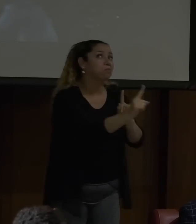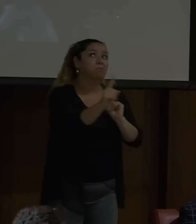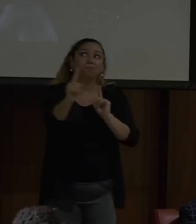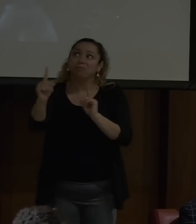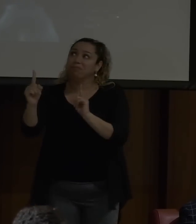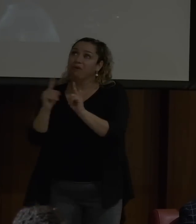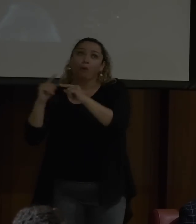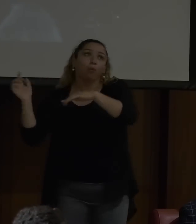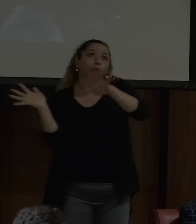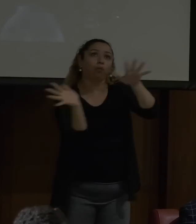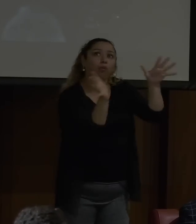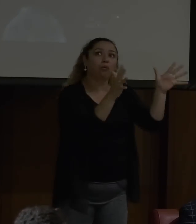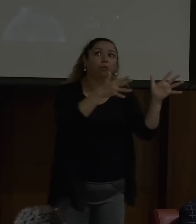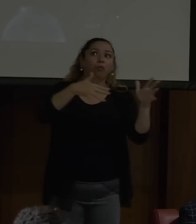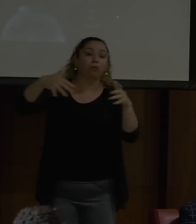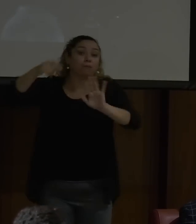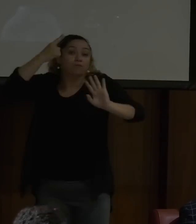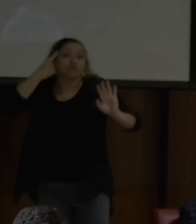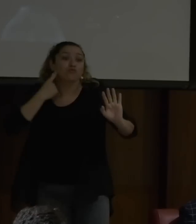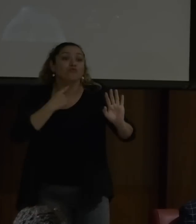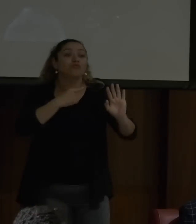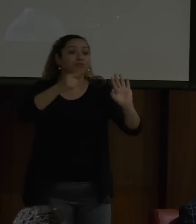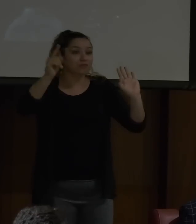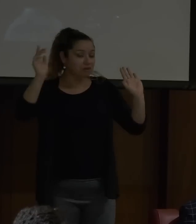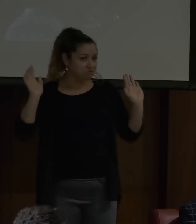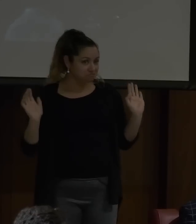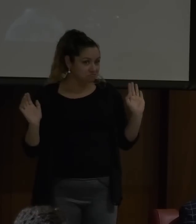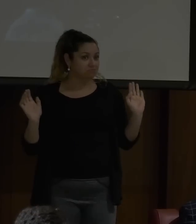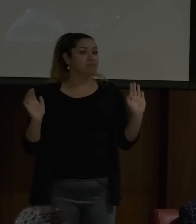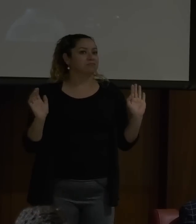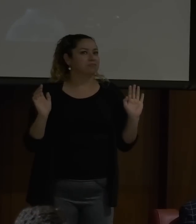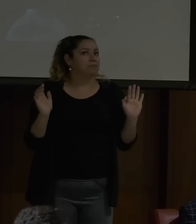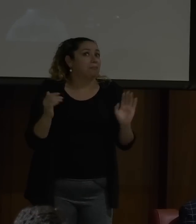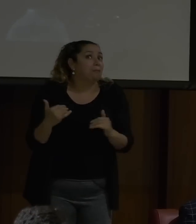viento. Se llega el día que ando en el aire, ni nube